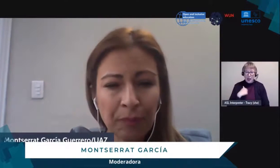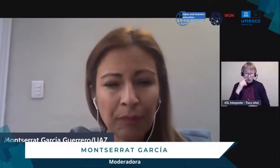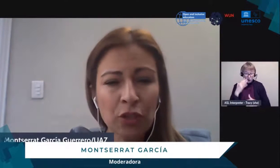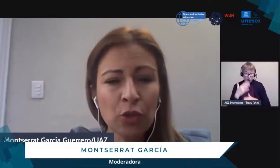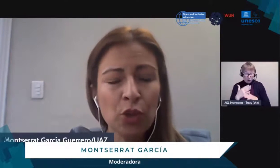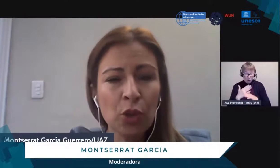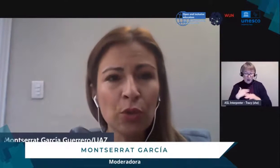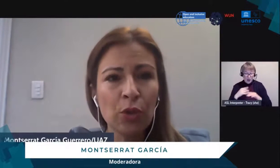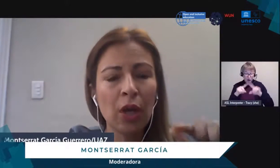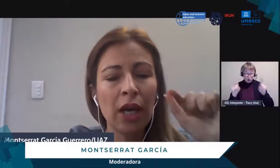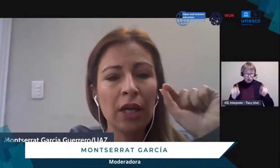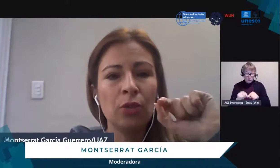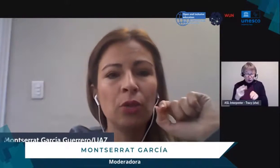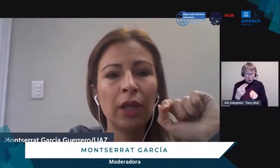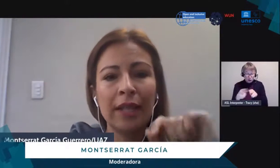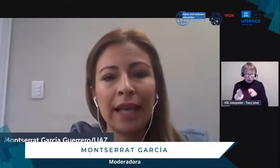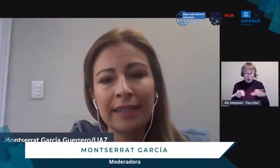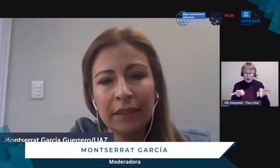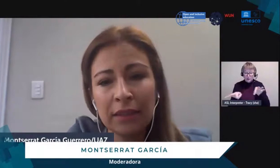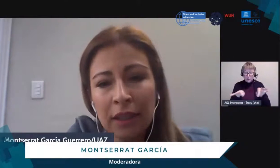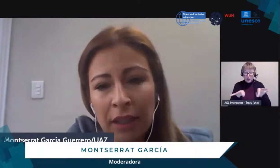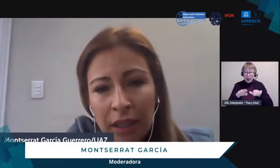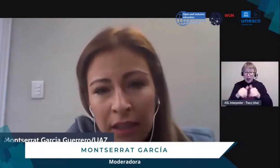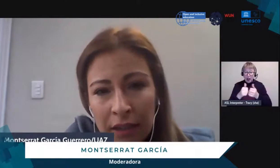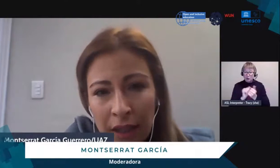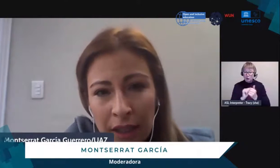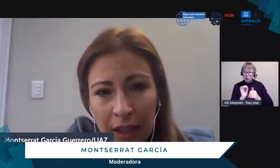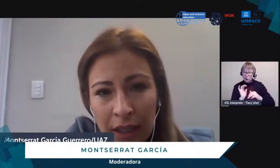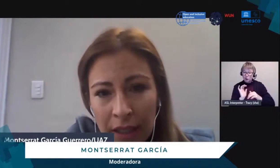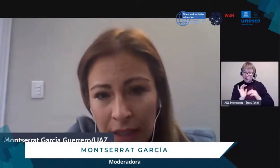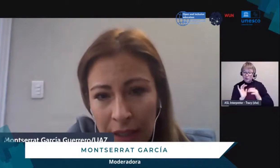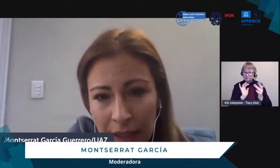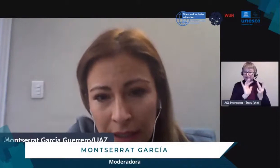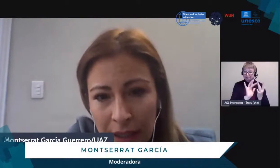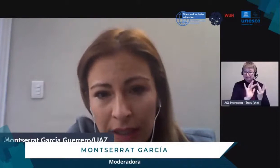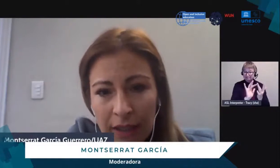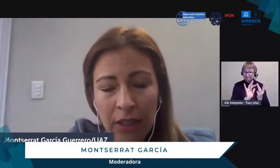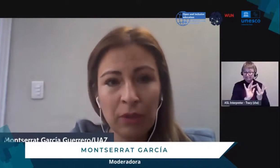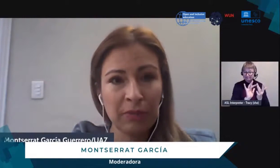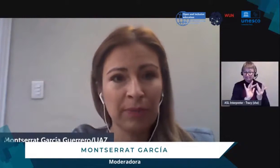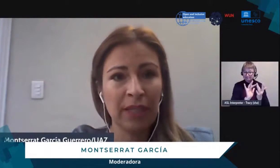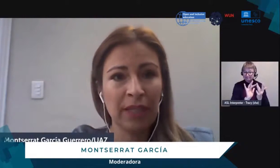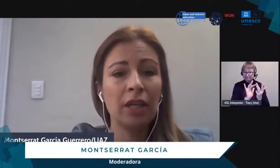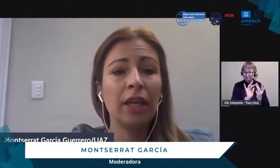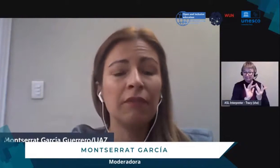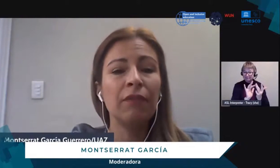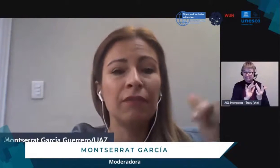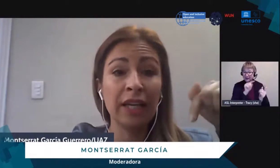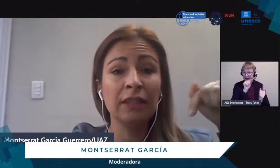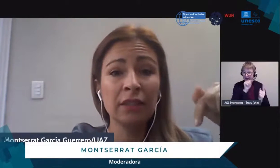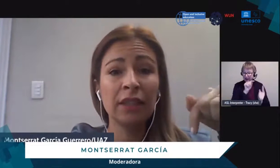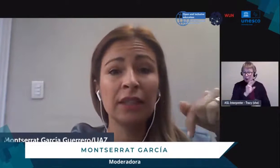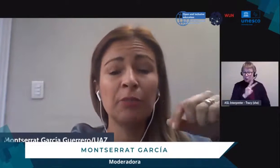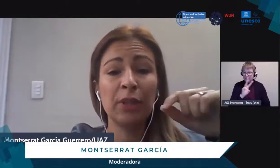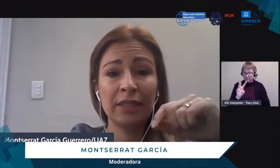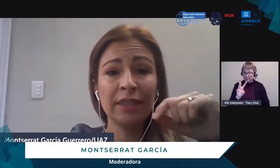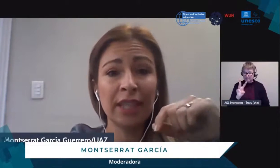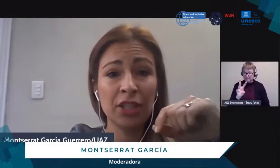para mostrarles cómo acceder a la página web y encontrar las presentaciones y